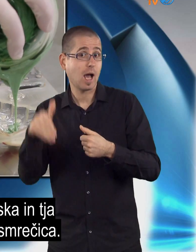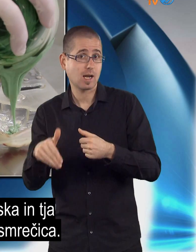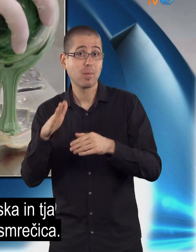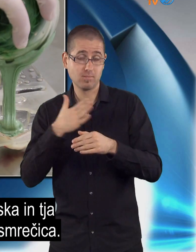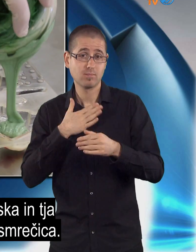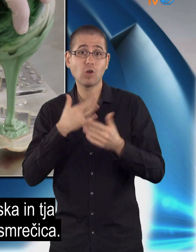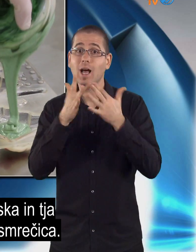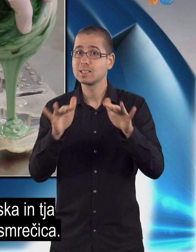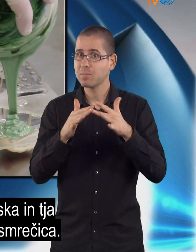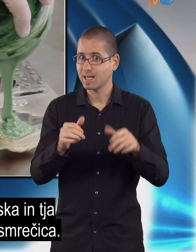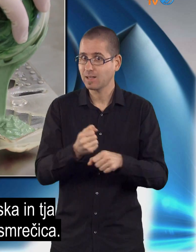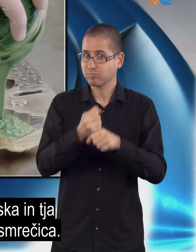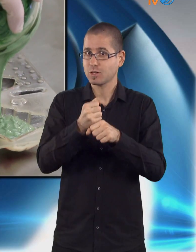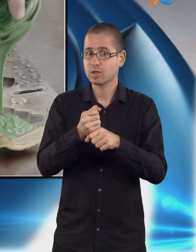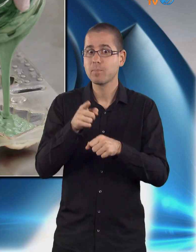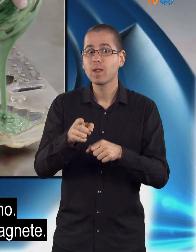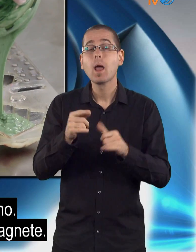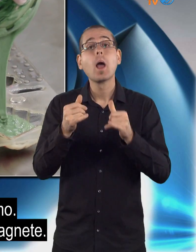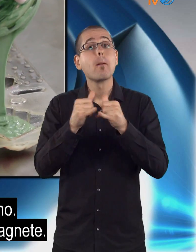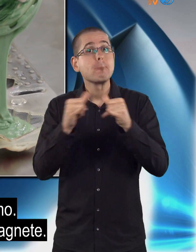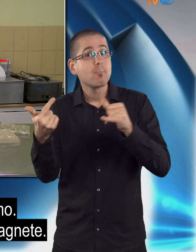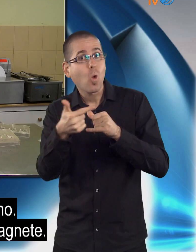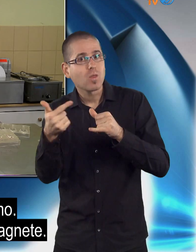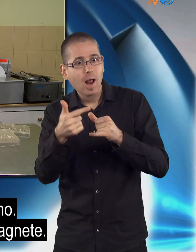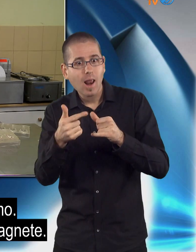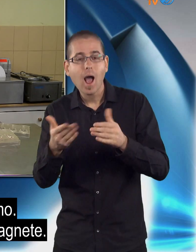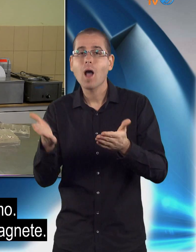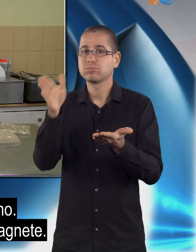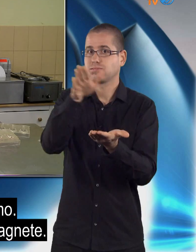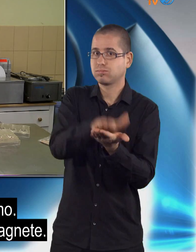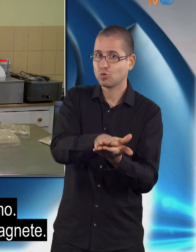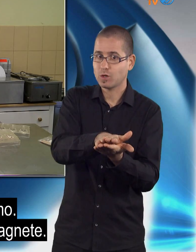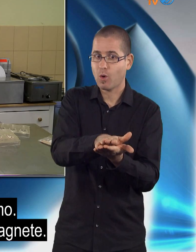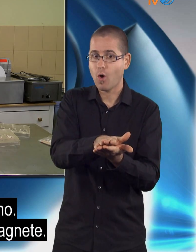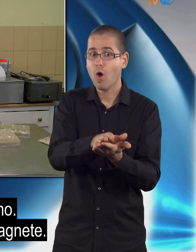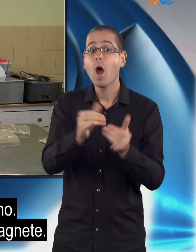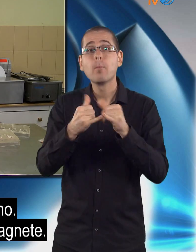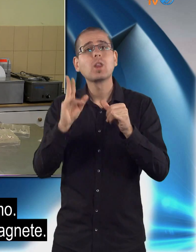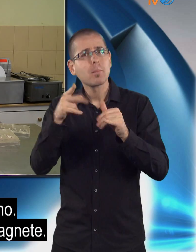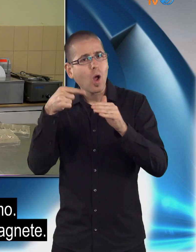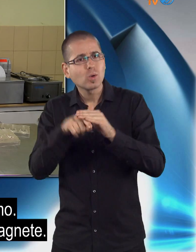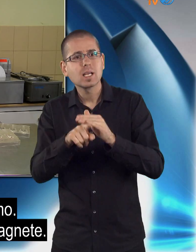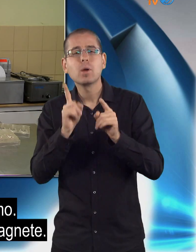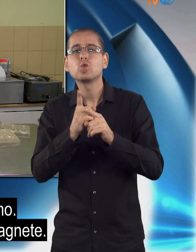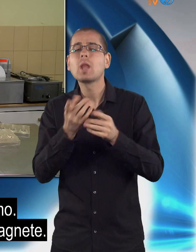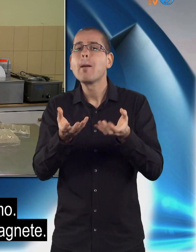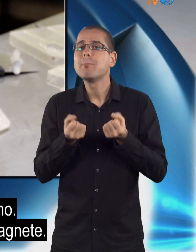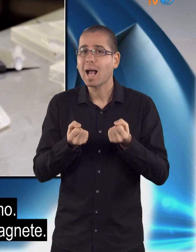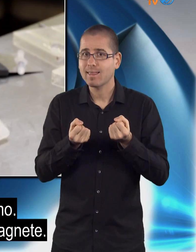gramov naša smrekica. Modela združimo skupaj. Model ima v sebi